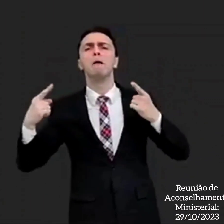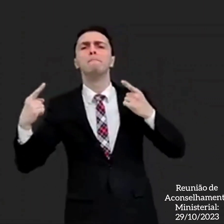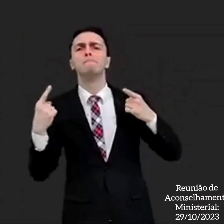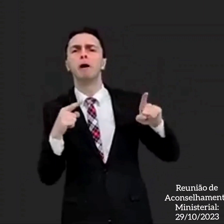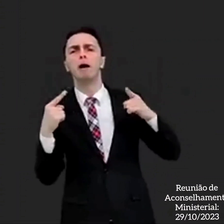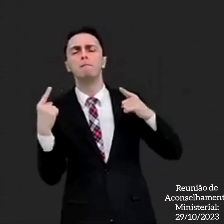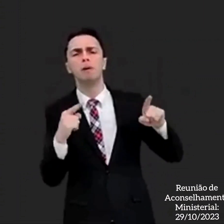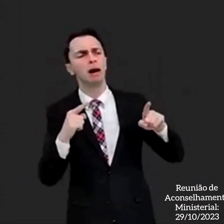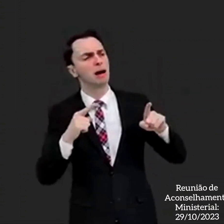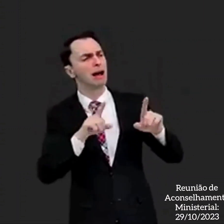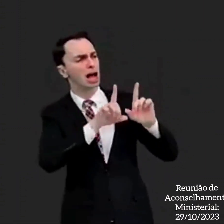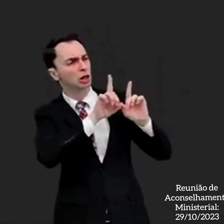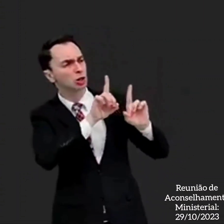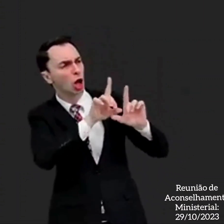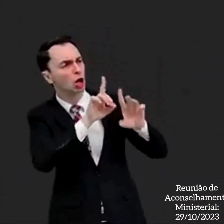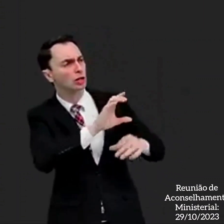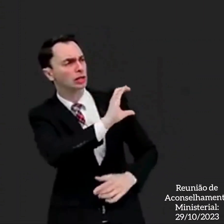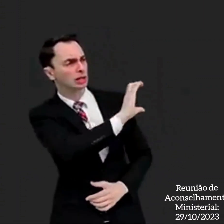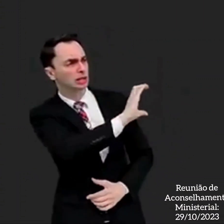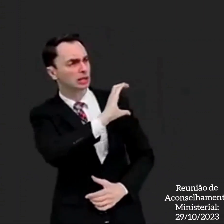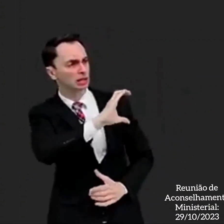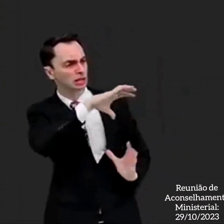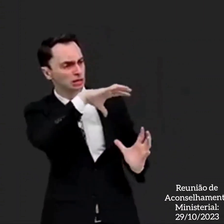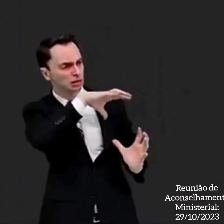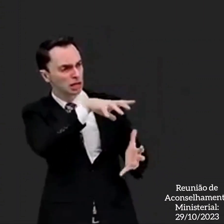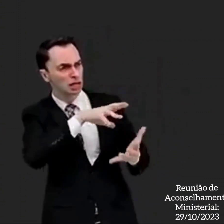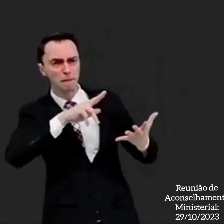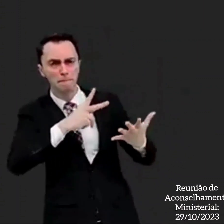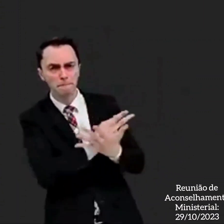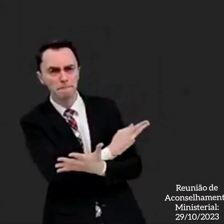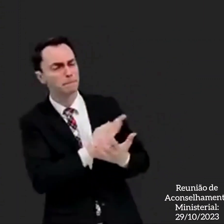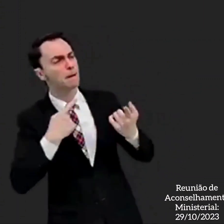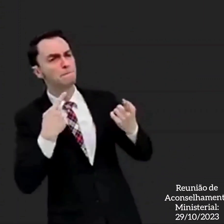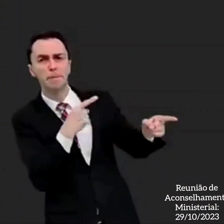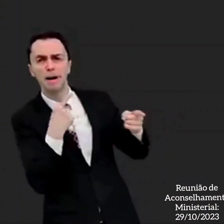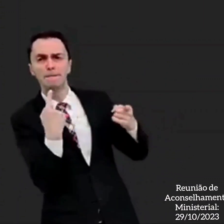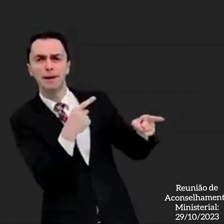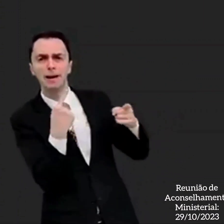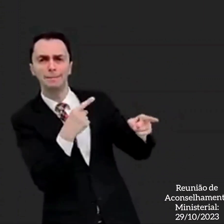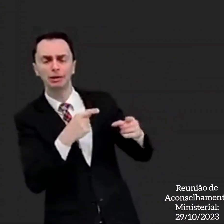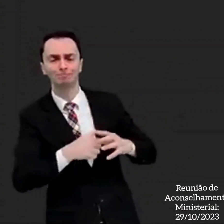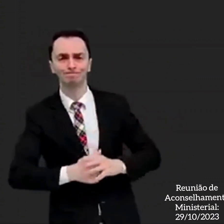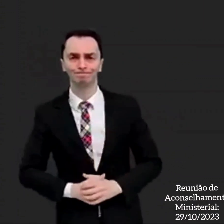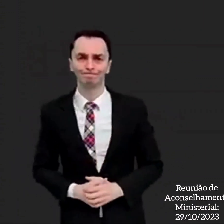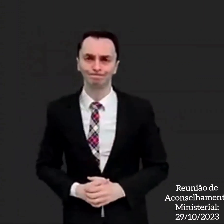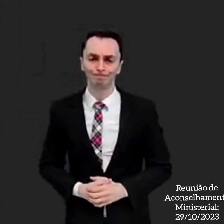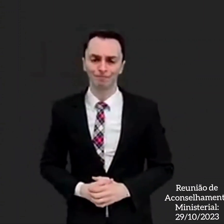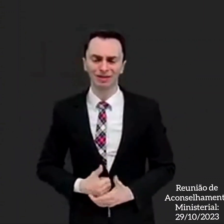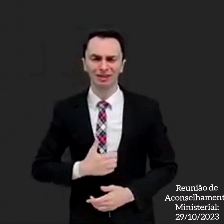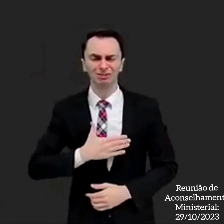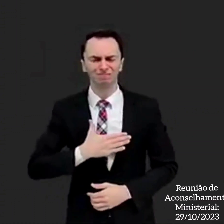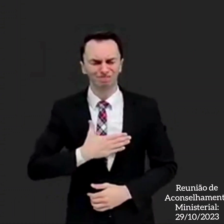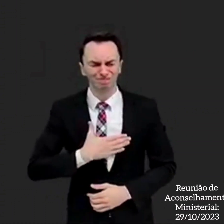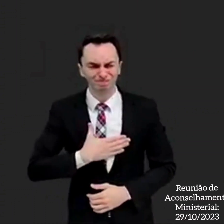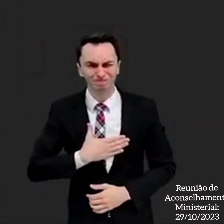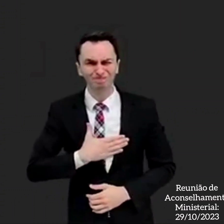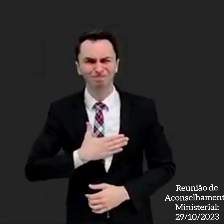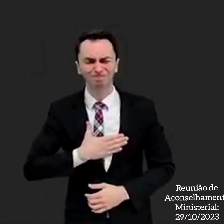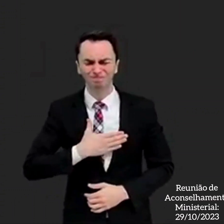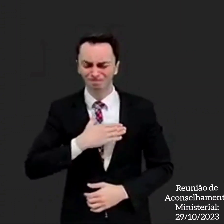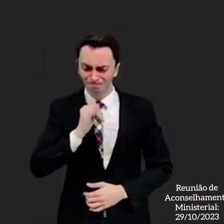de doutrina que professamos na congregação cristã. O que se lastima mais é perceber